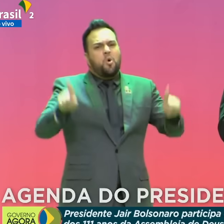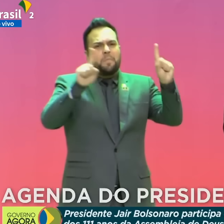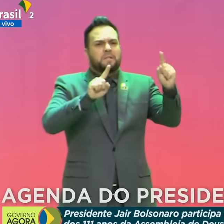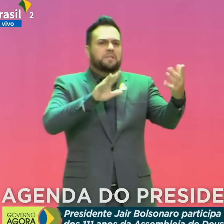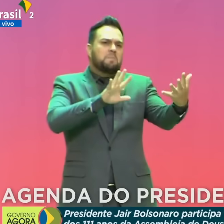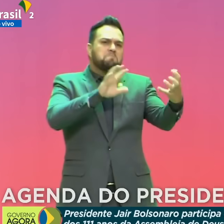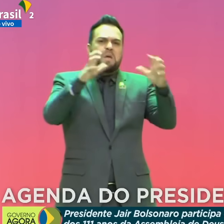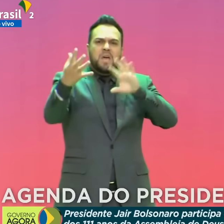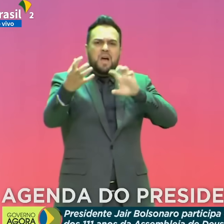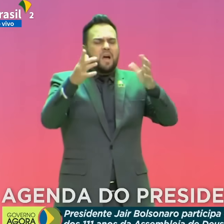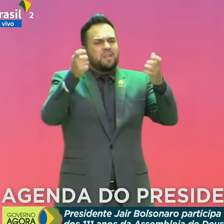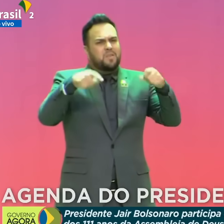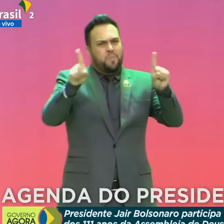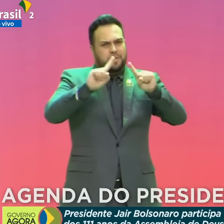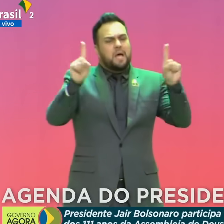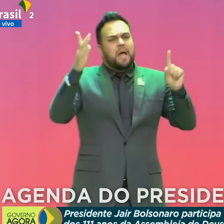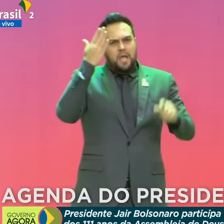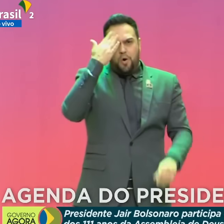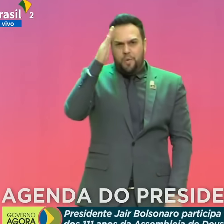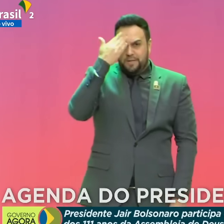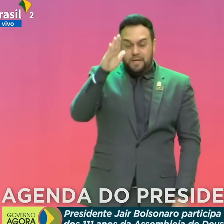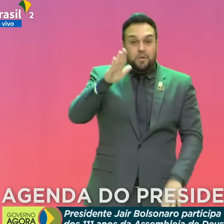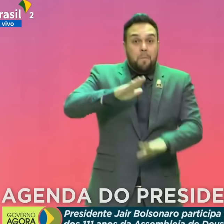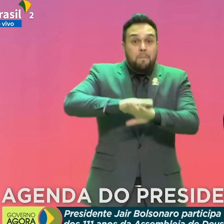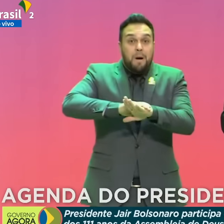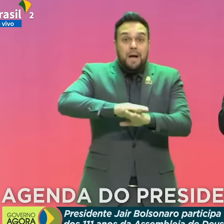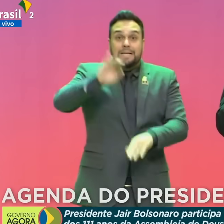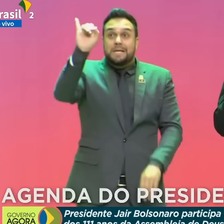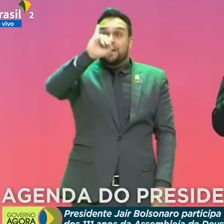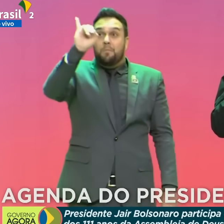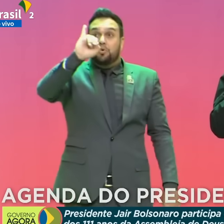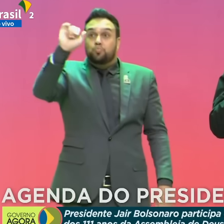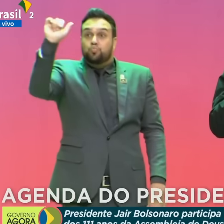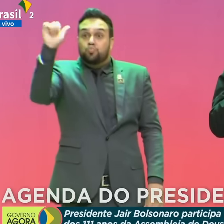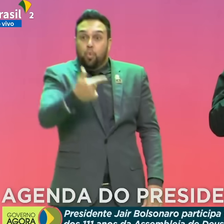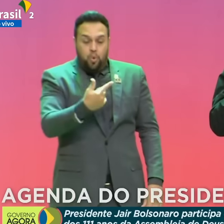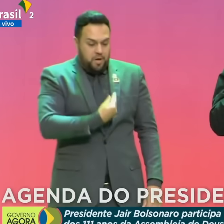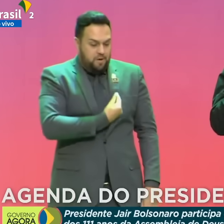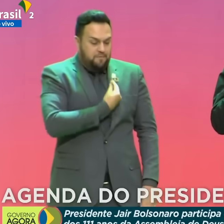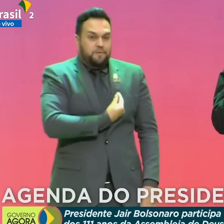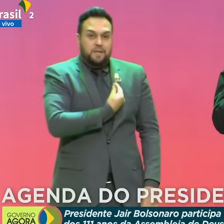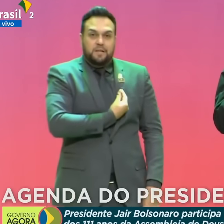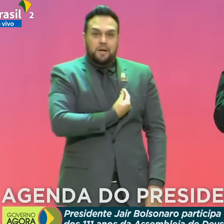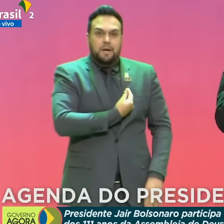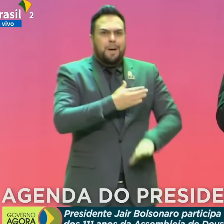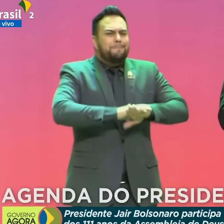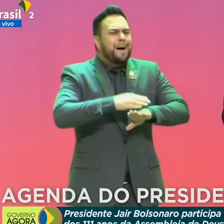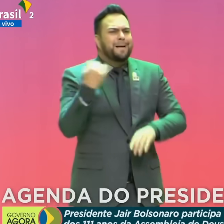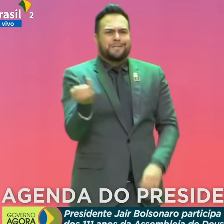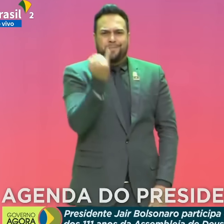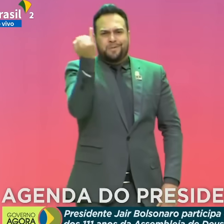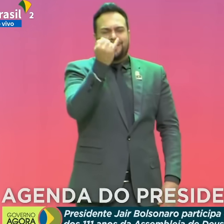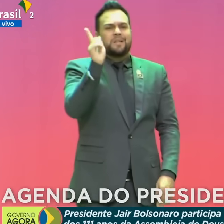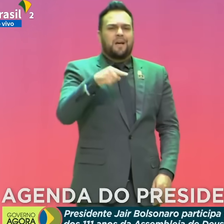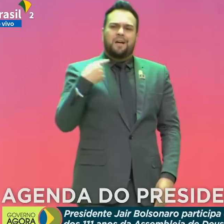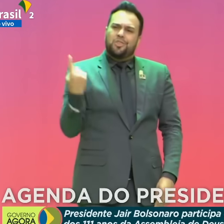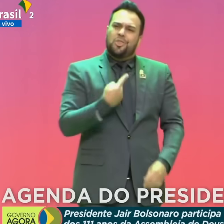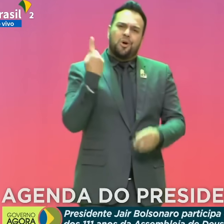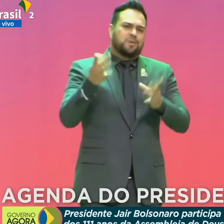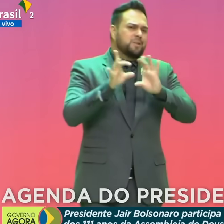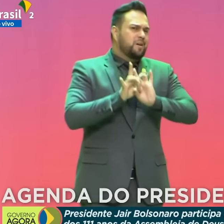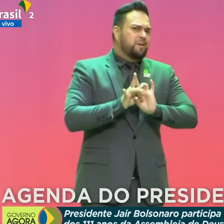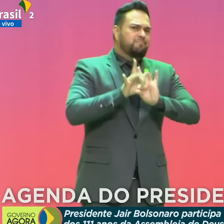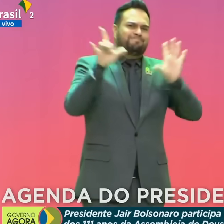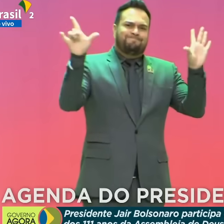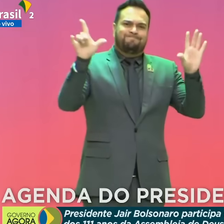Eu entendo que há algo mais importante que a própria vida, é a nossa liberdade.